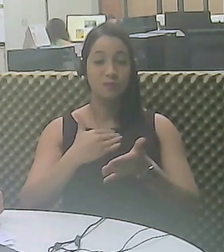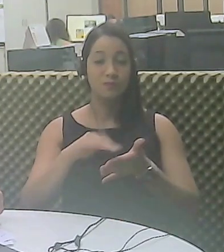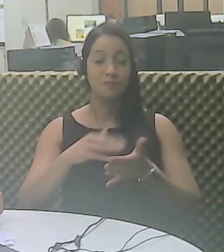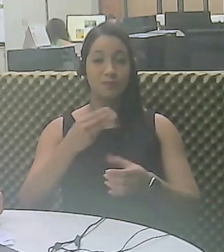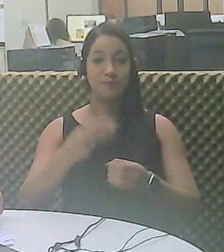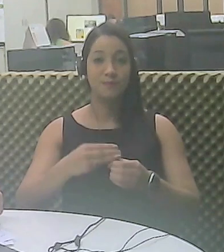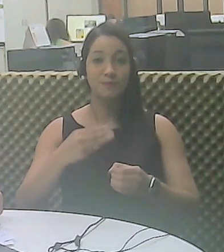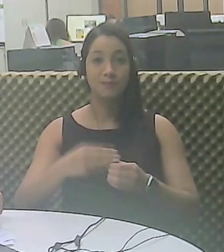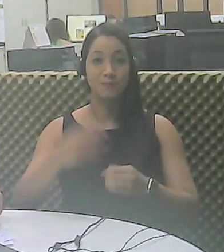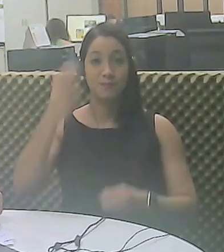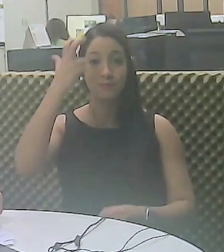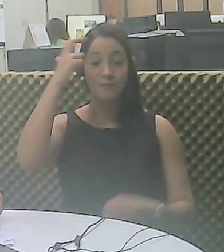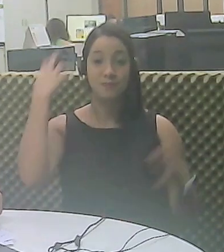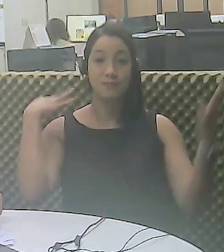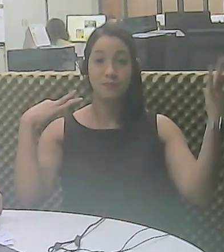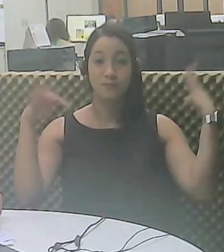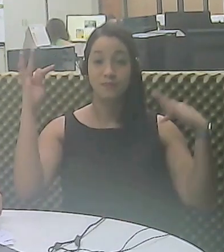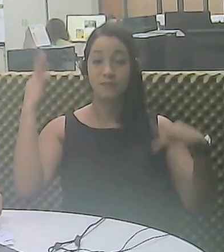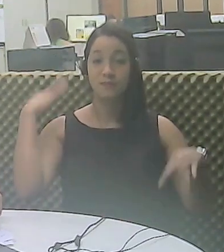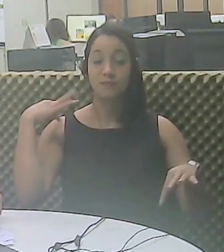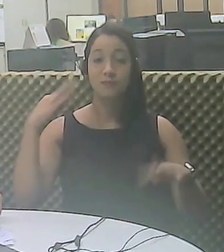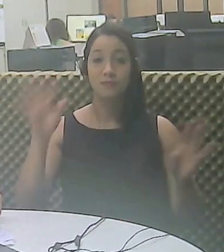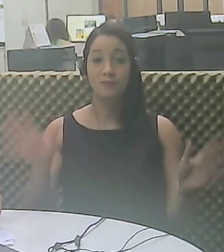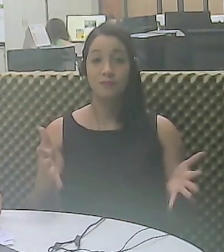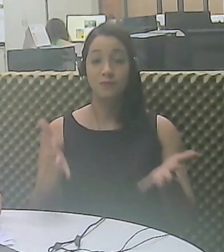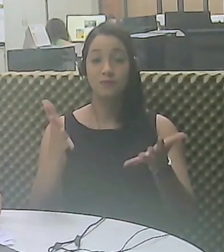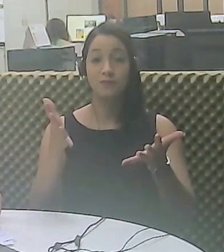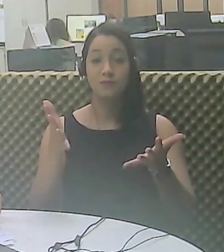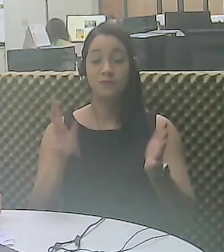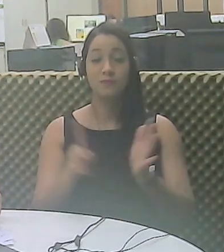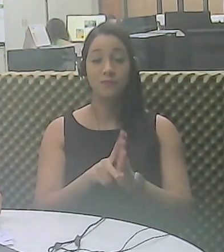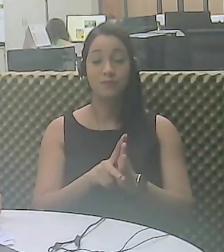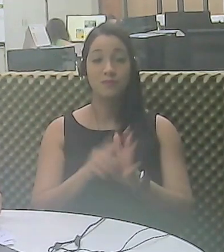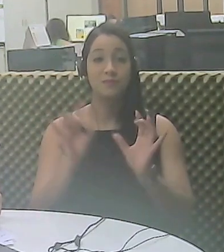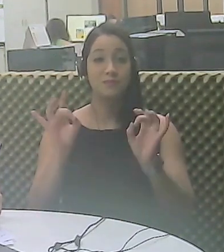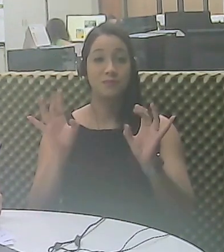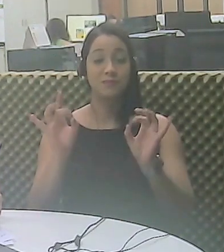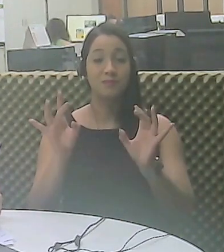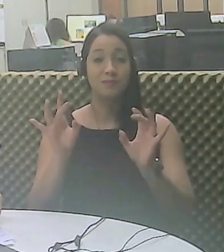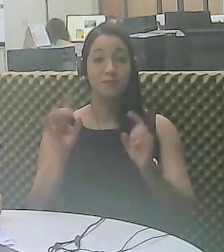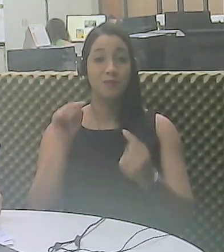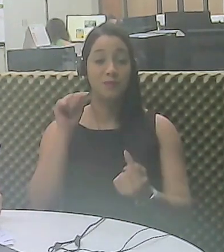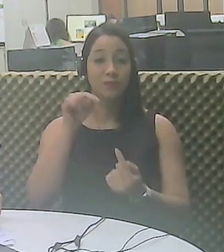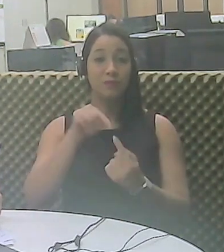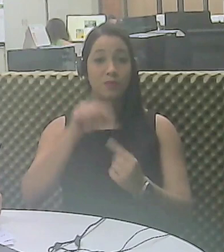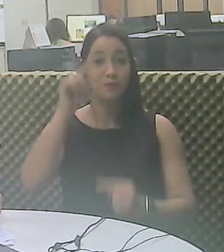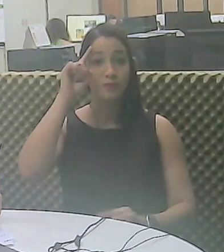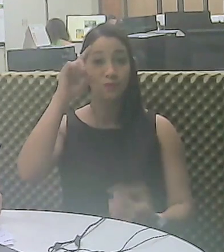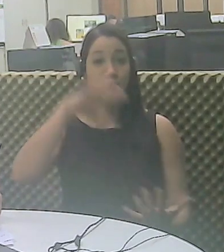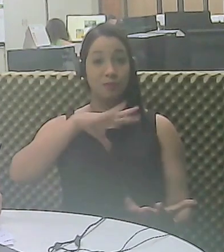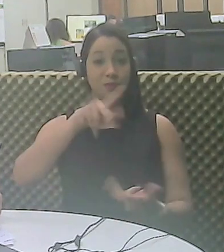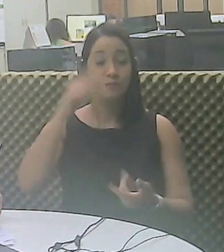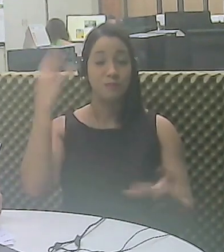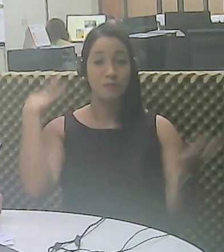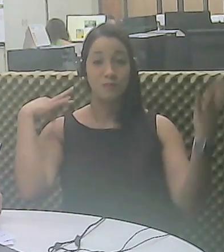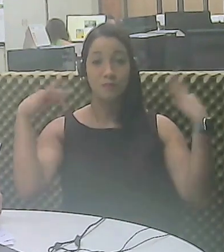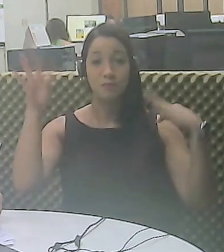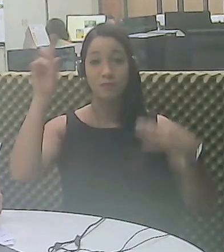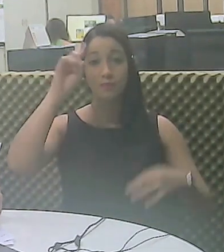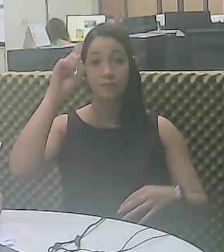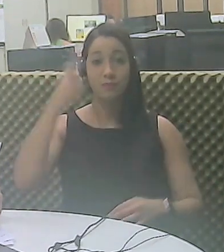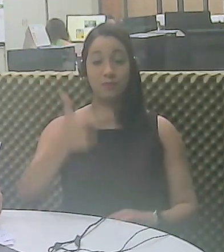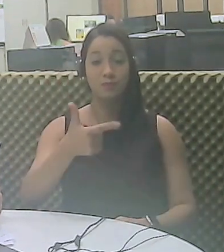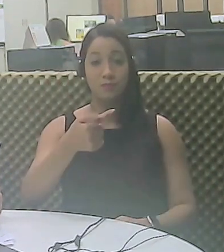Secretaria Municipal de Cultura e Turismo, está promovendo uma comemoração especial devido ao Dia Mundial do Turismo, no dia